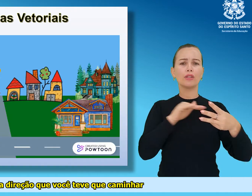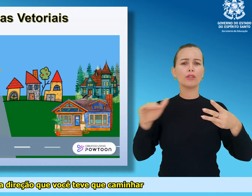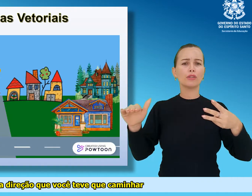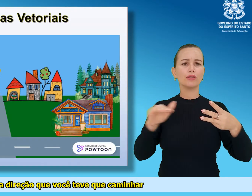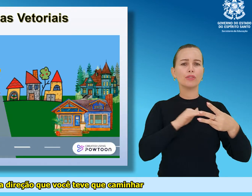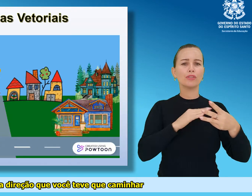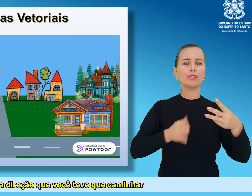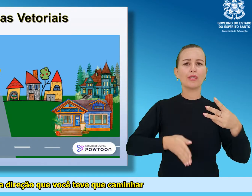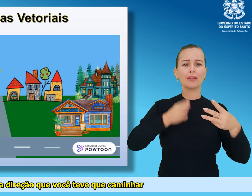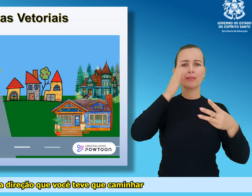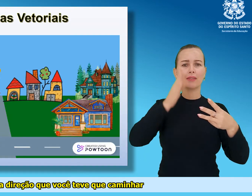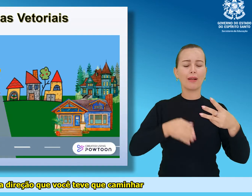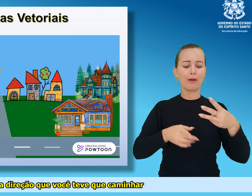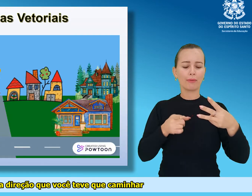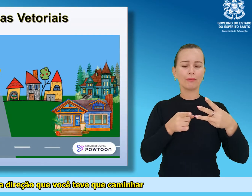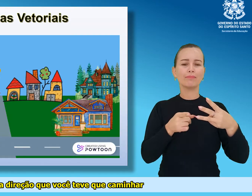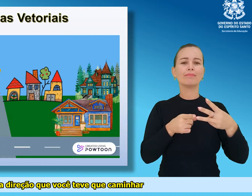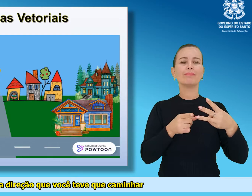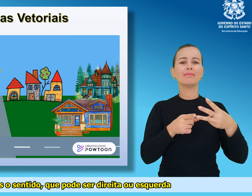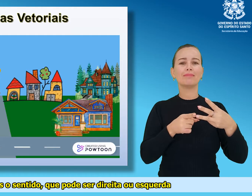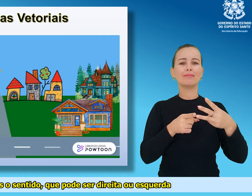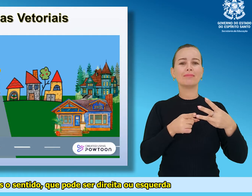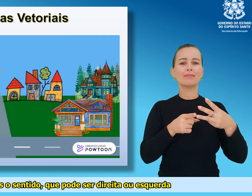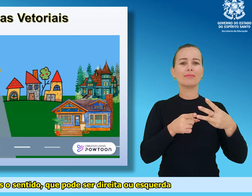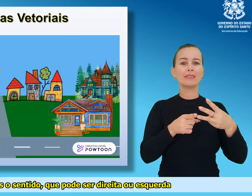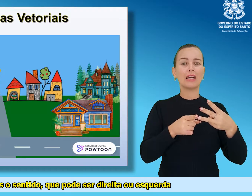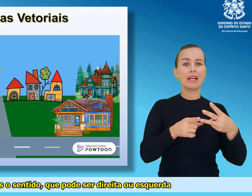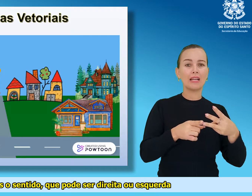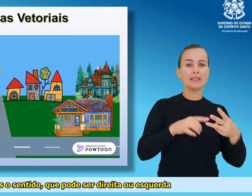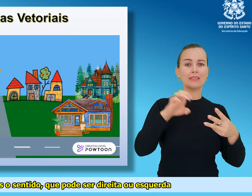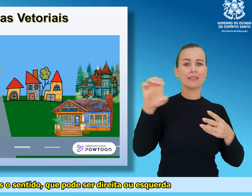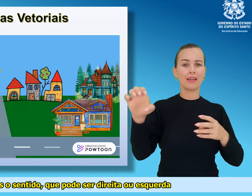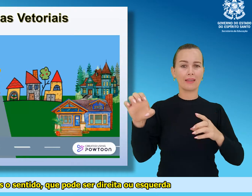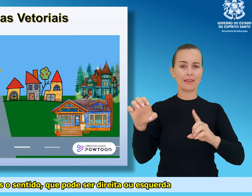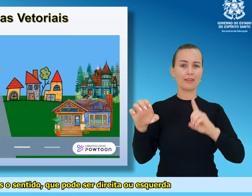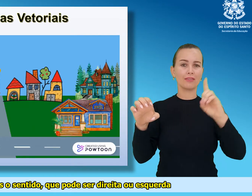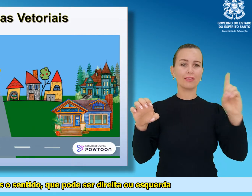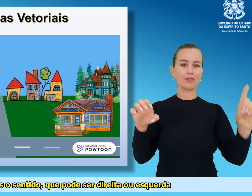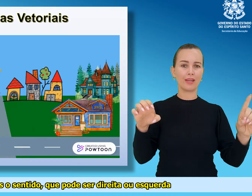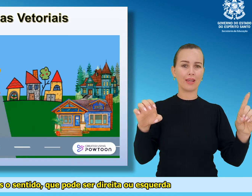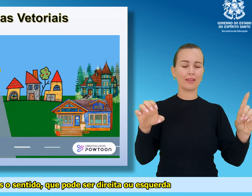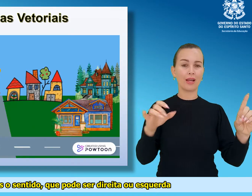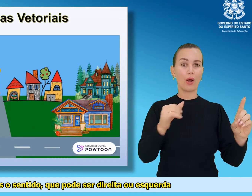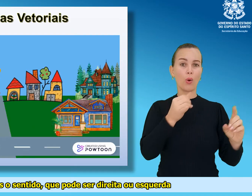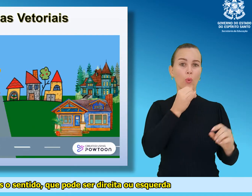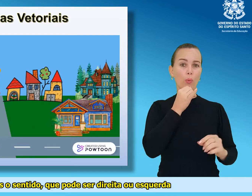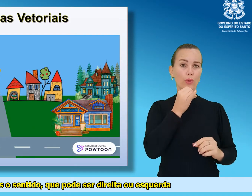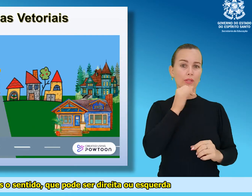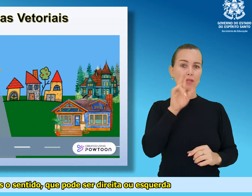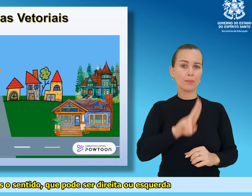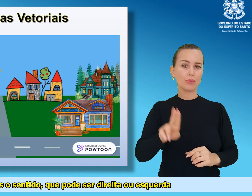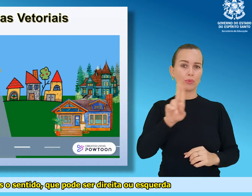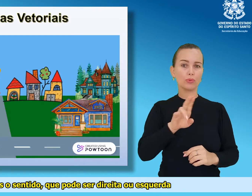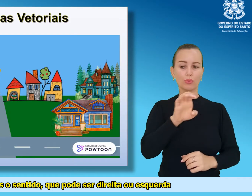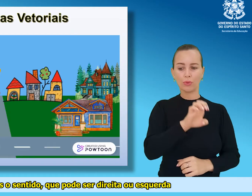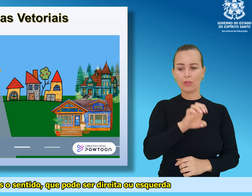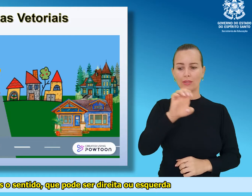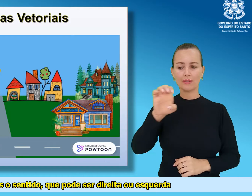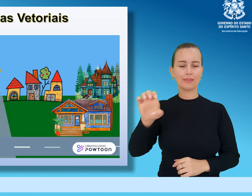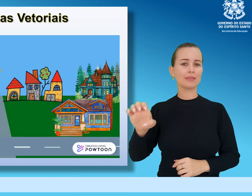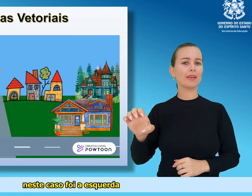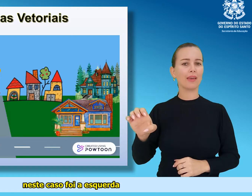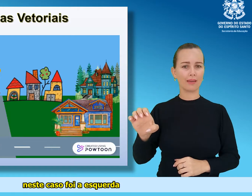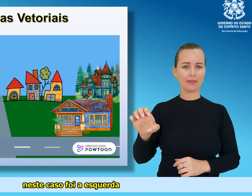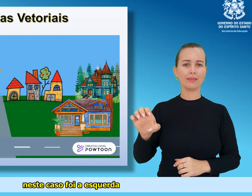direção que você teve que caminhar e depois um sentido, que pode ser aqui direita ou